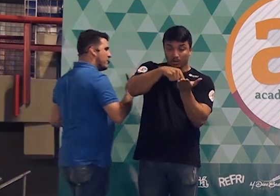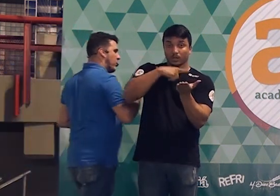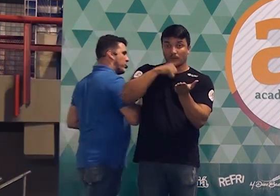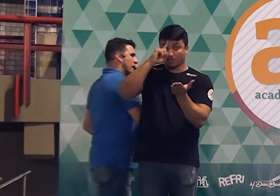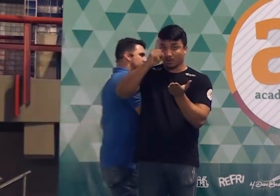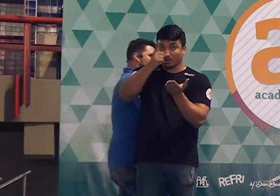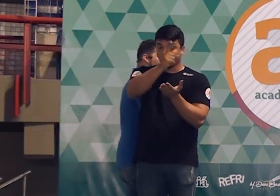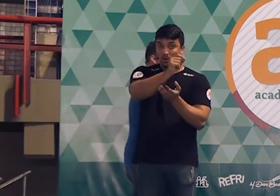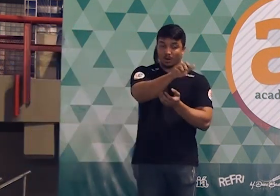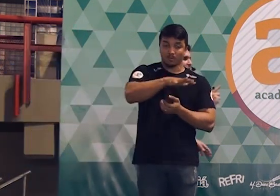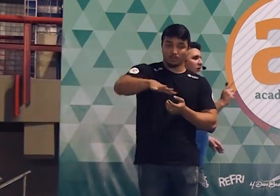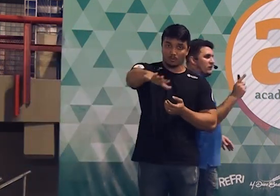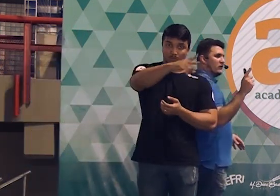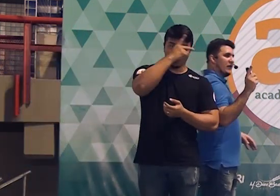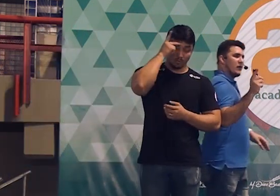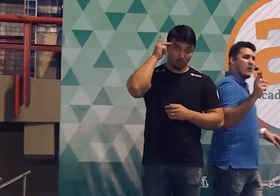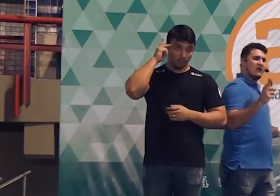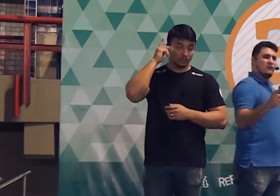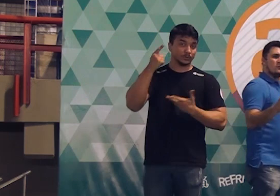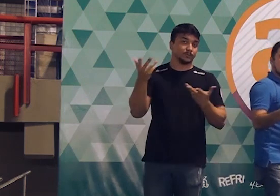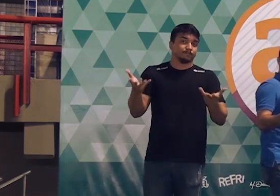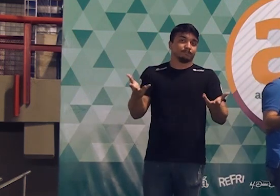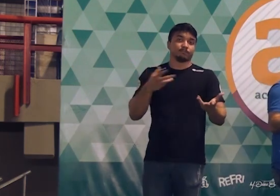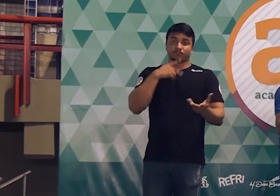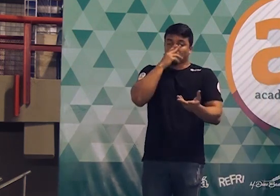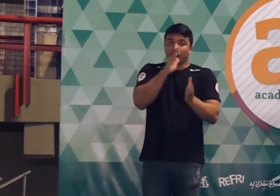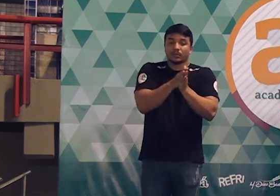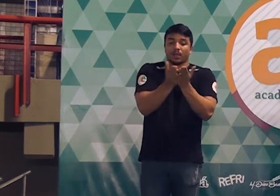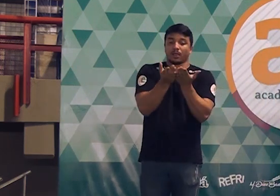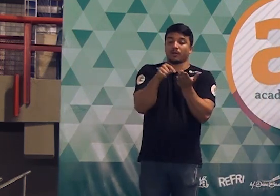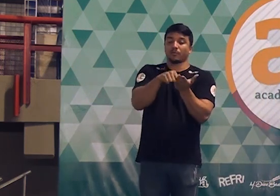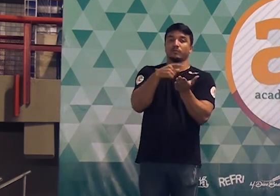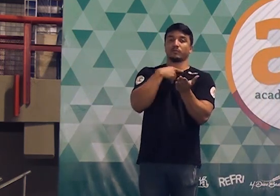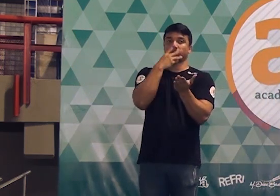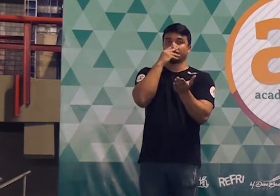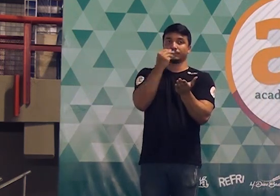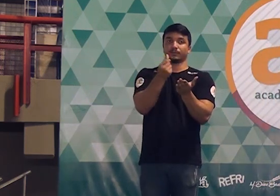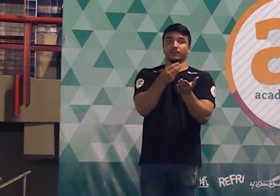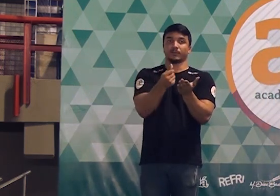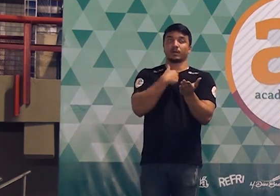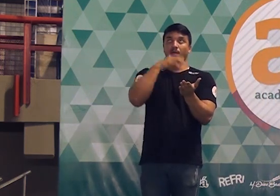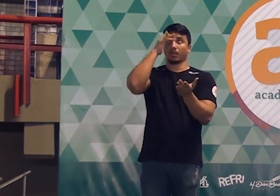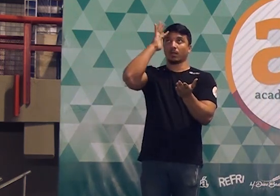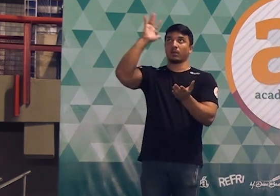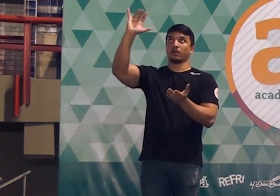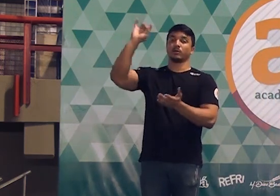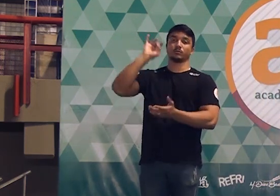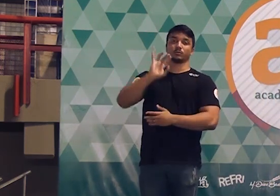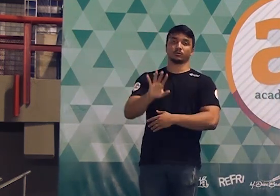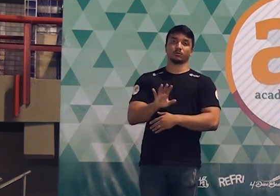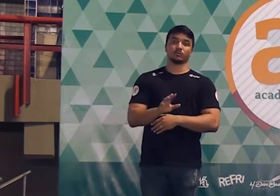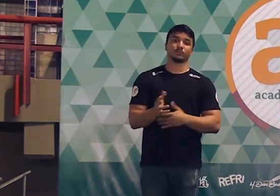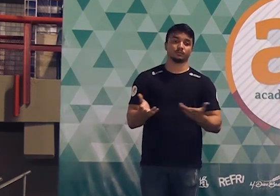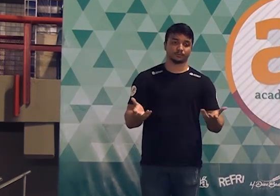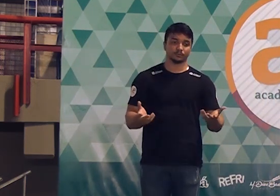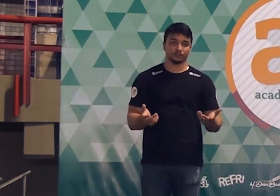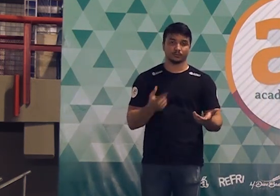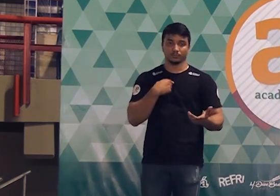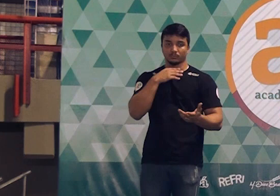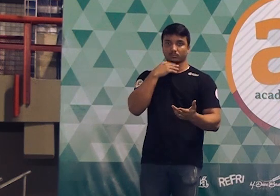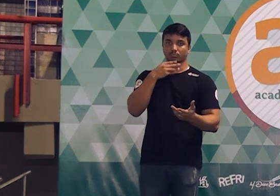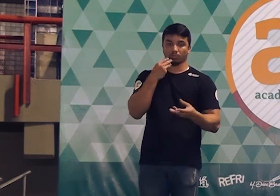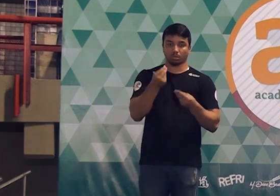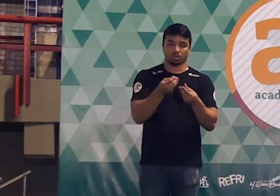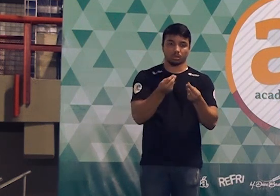a população? Isso aí é quase um livro de ficção científica para a época. Isso é papo